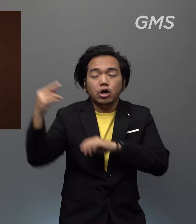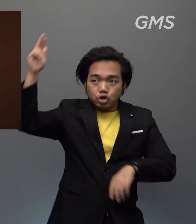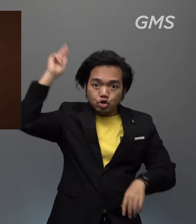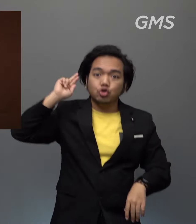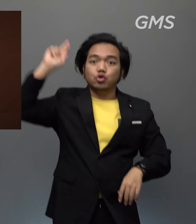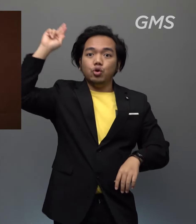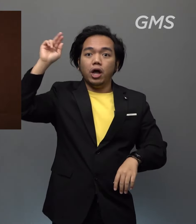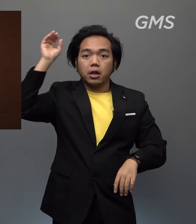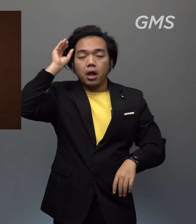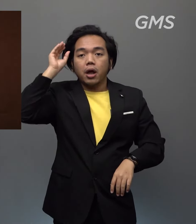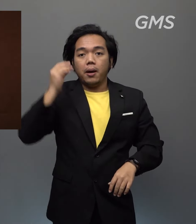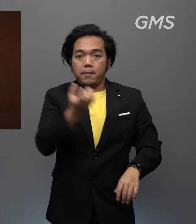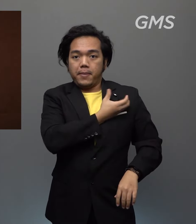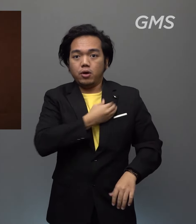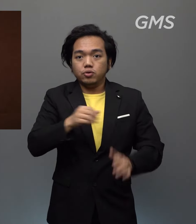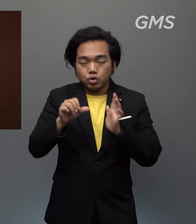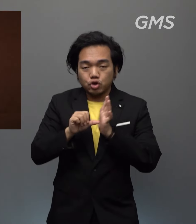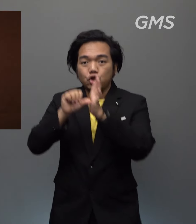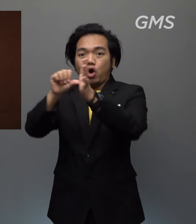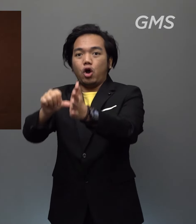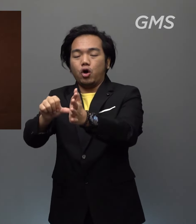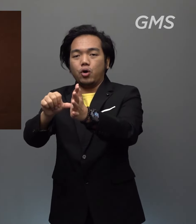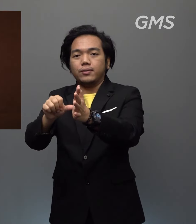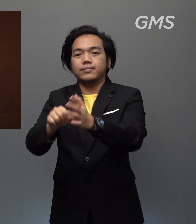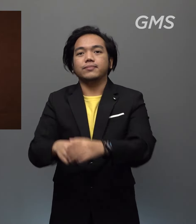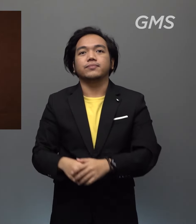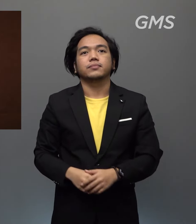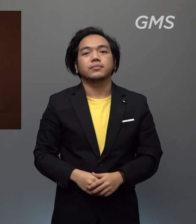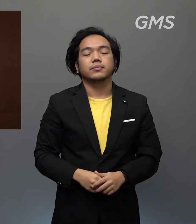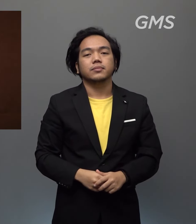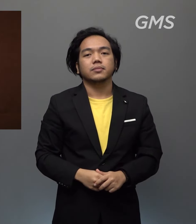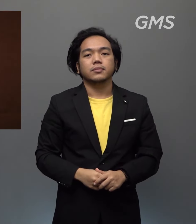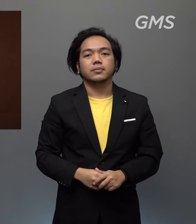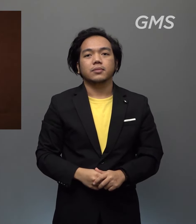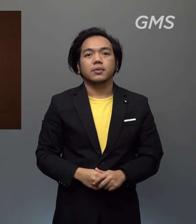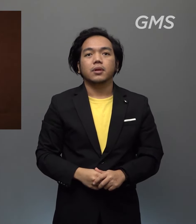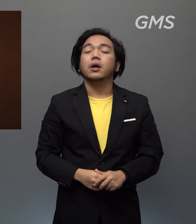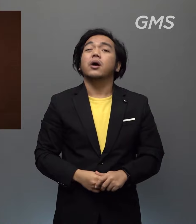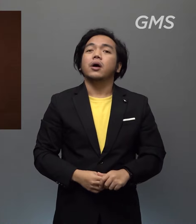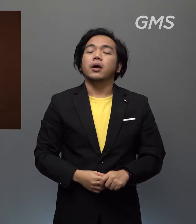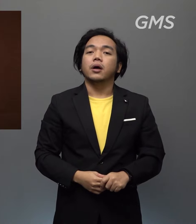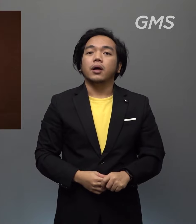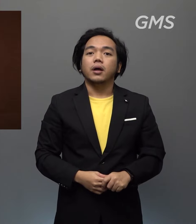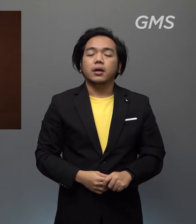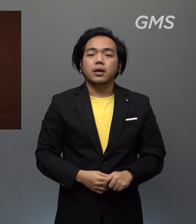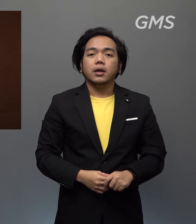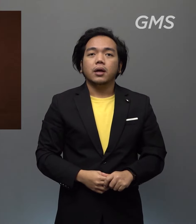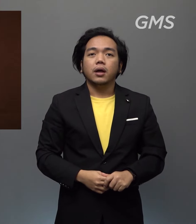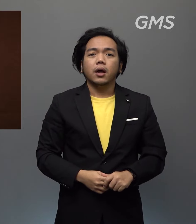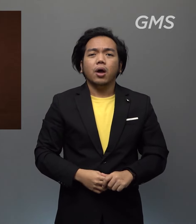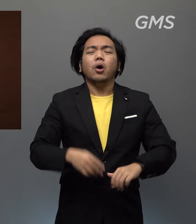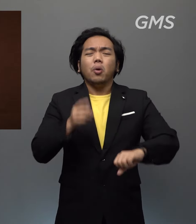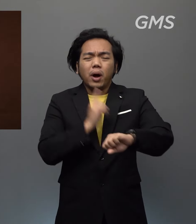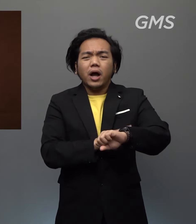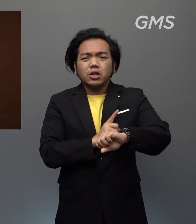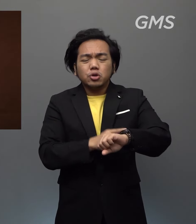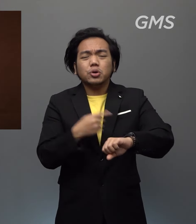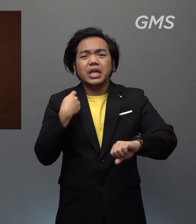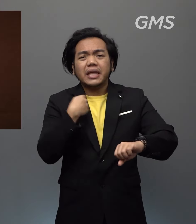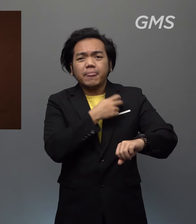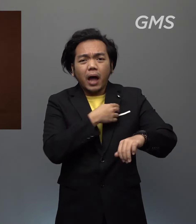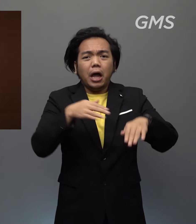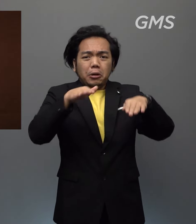kita. Tapi waktu kita ada di bawah juga menjadi waktu yang tepat untuk mendengarkan